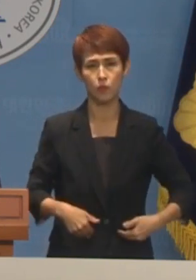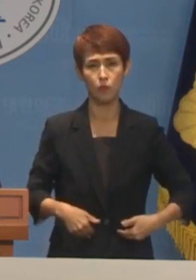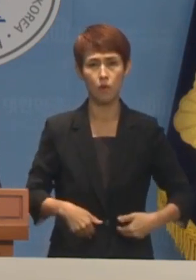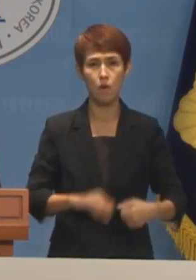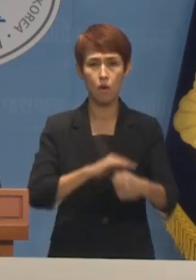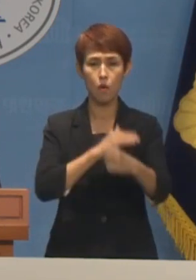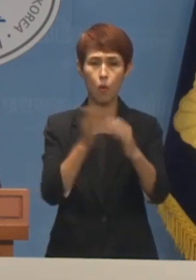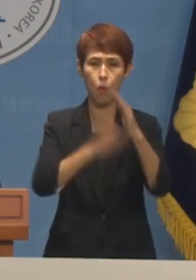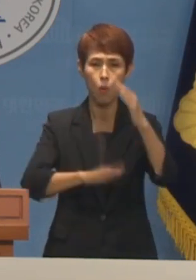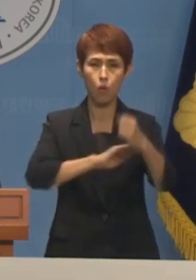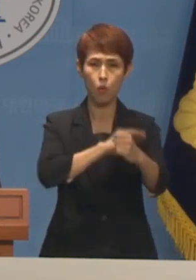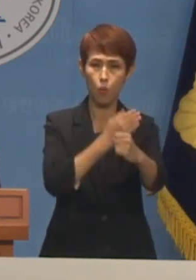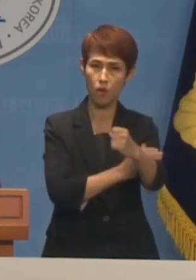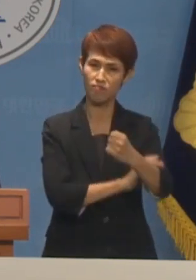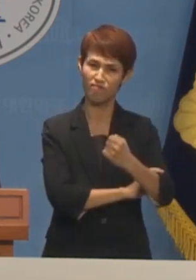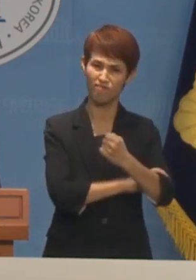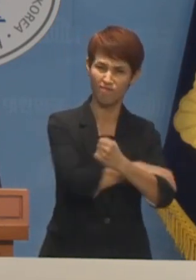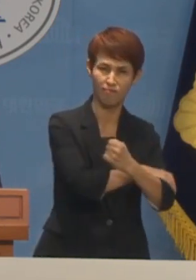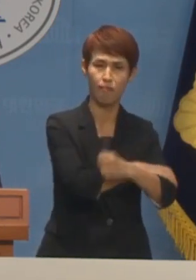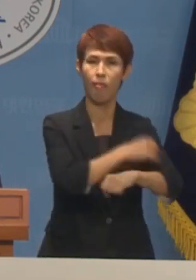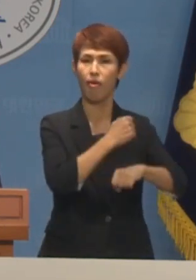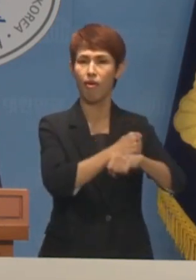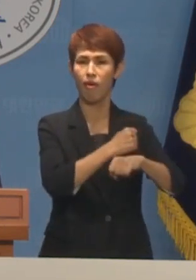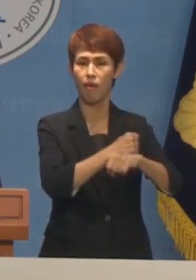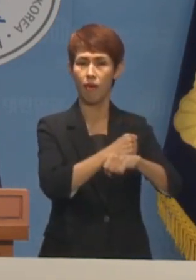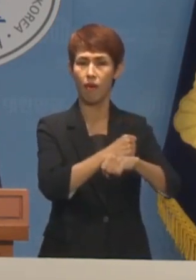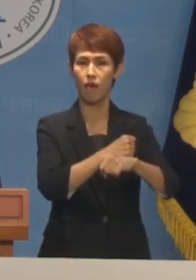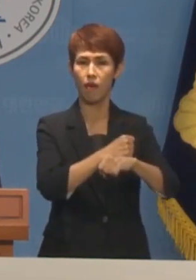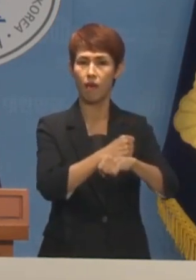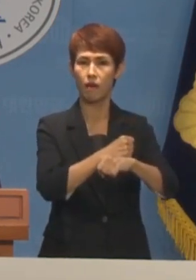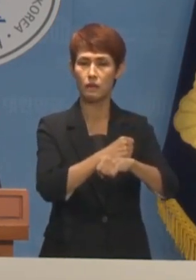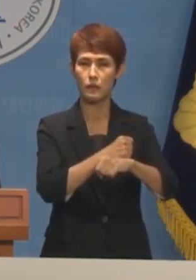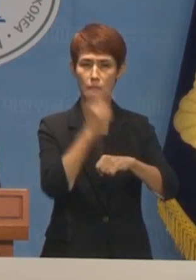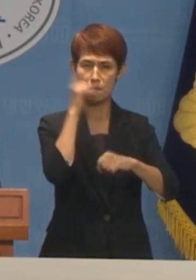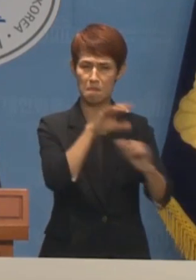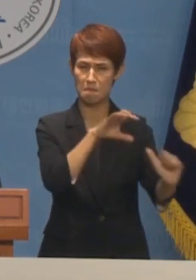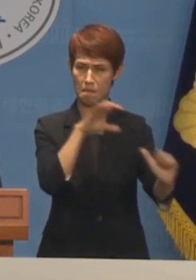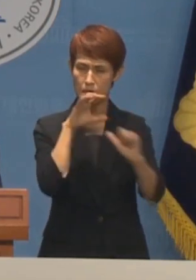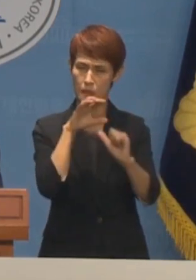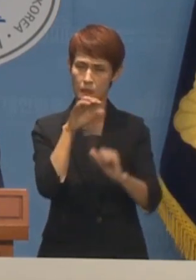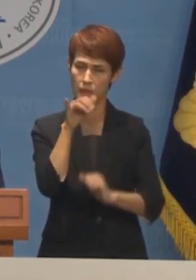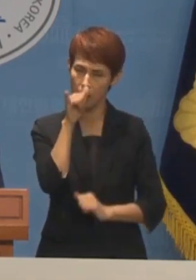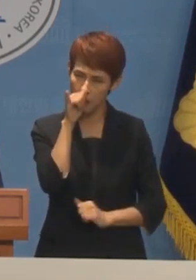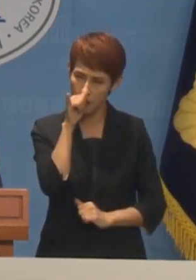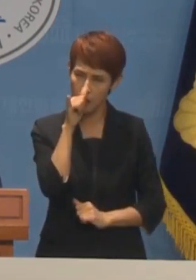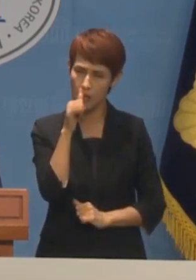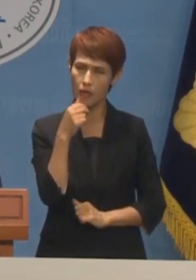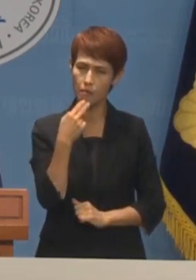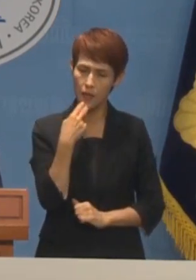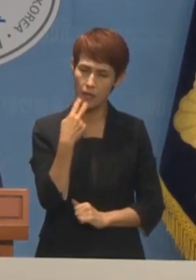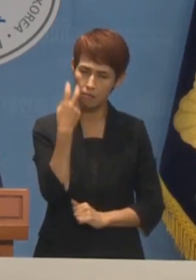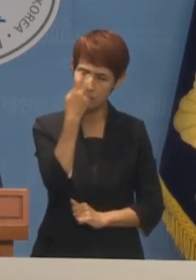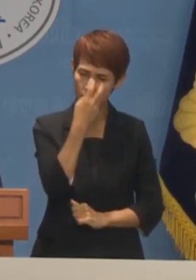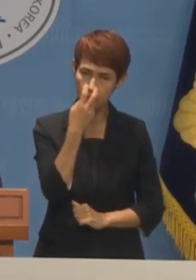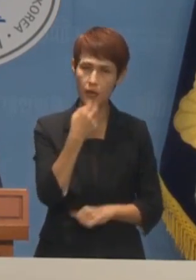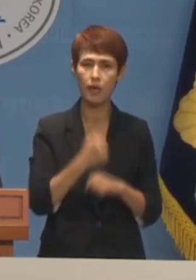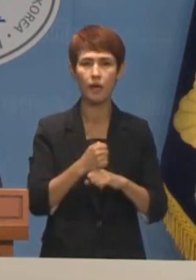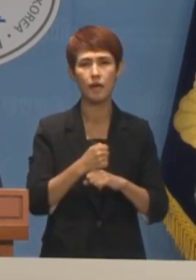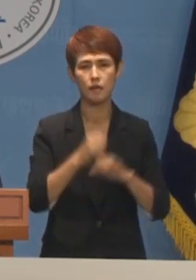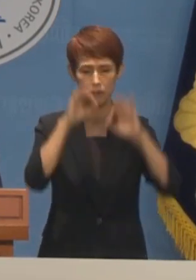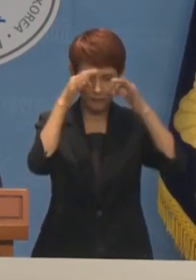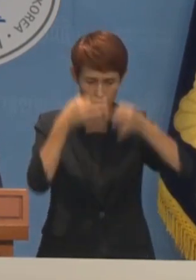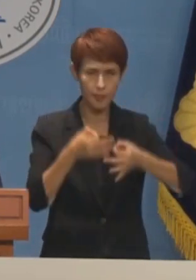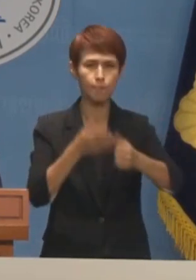공권력에 기대고 또 공권력에 취하며 적극적으로 악용해오진 않았는지 수사기관 스스로 반성할